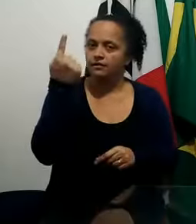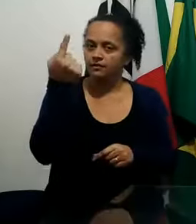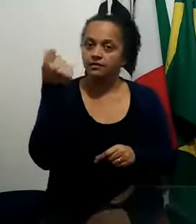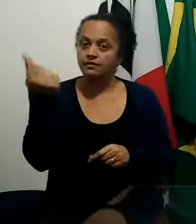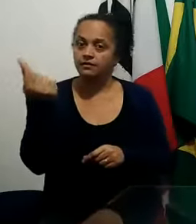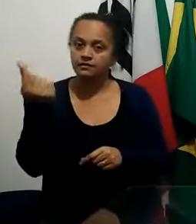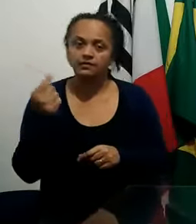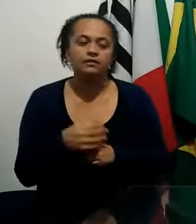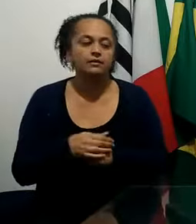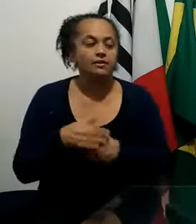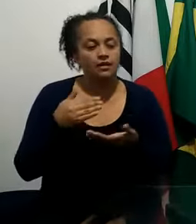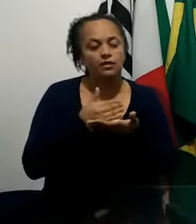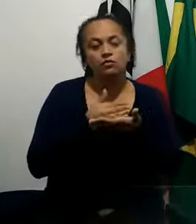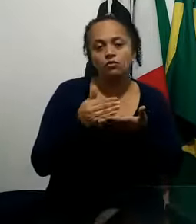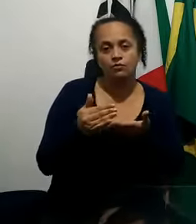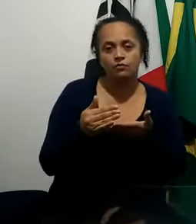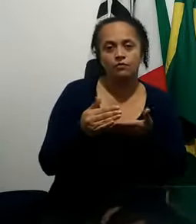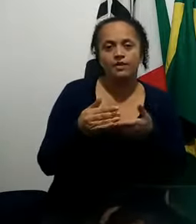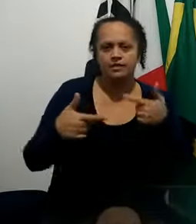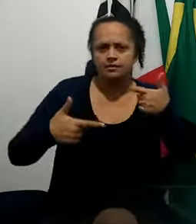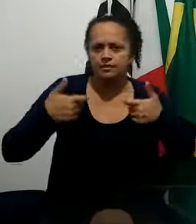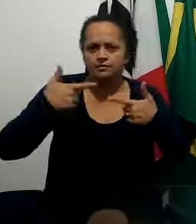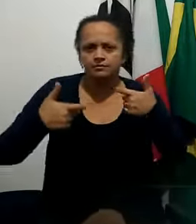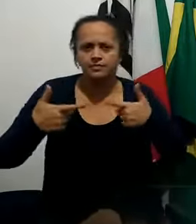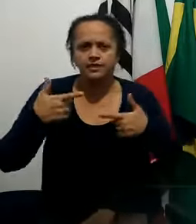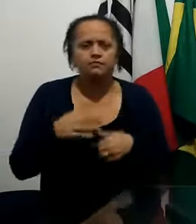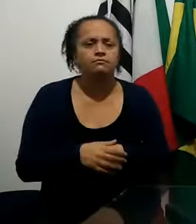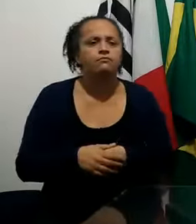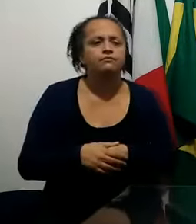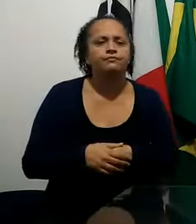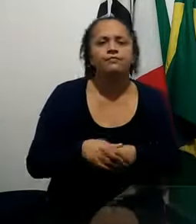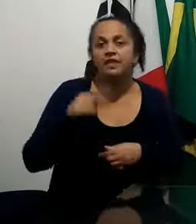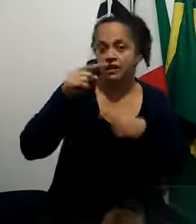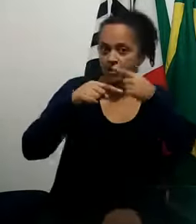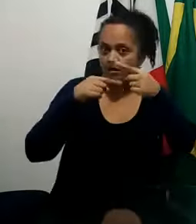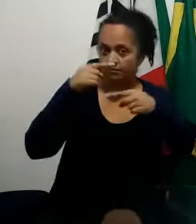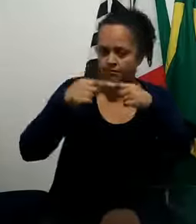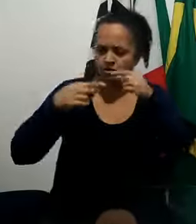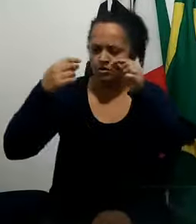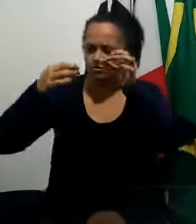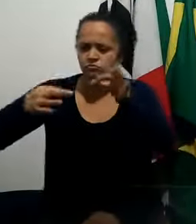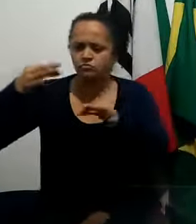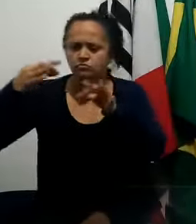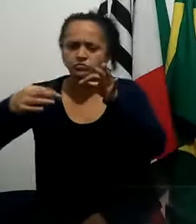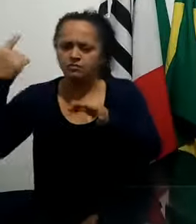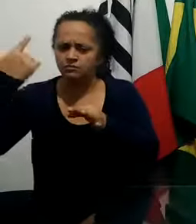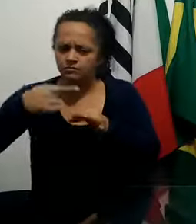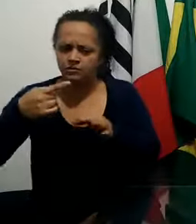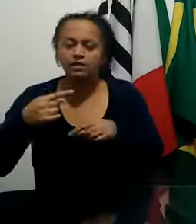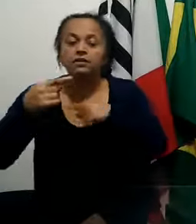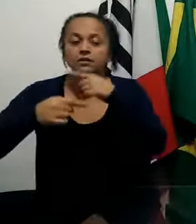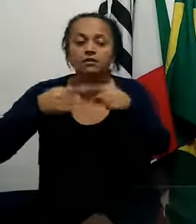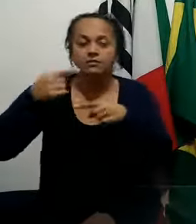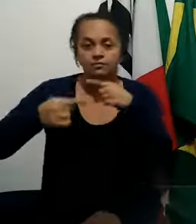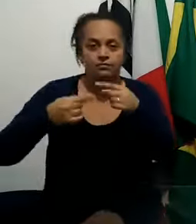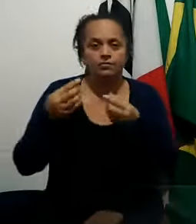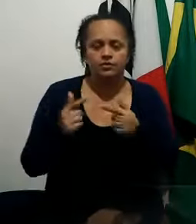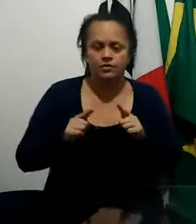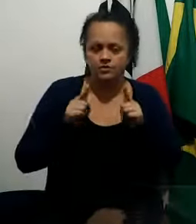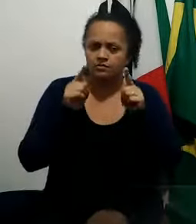Né? E porque após o tribunal de Cristo, após a entrega dos galardões, as bodas